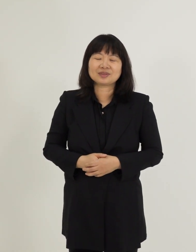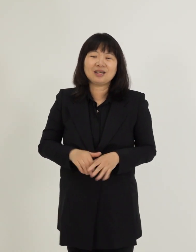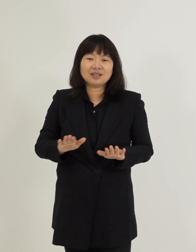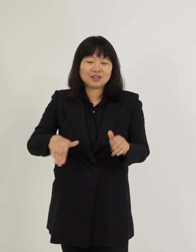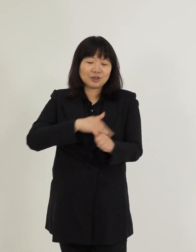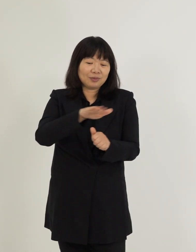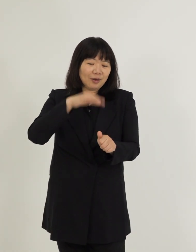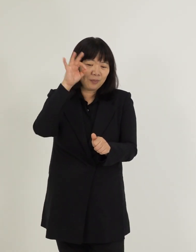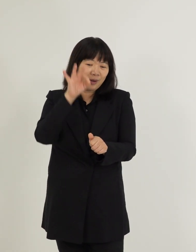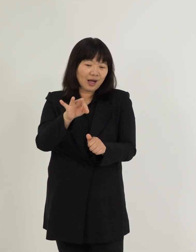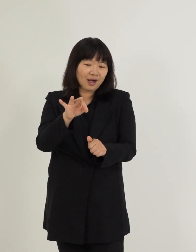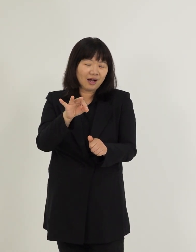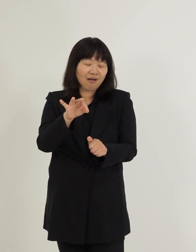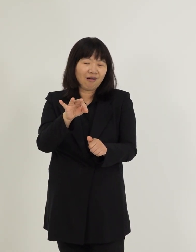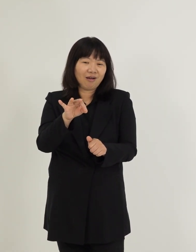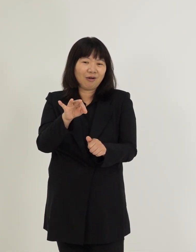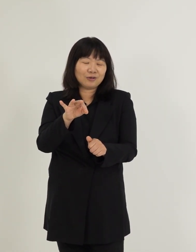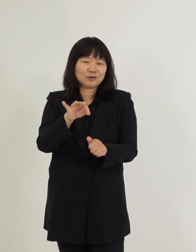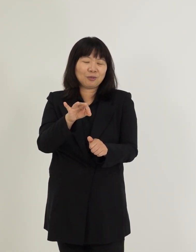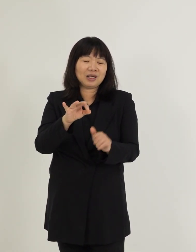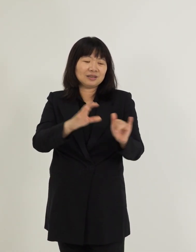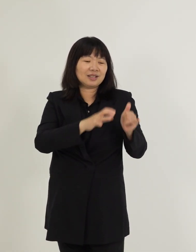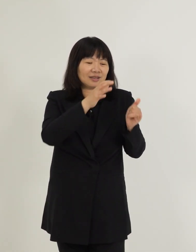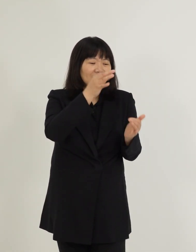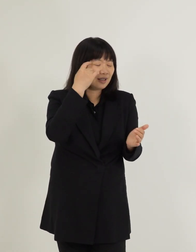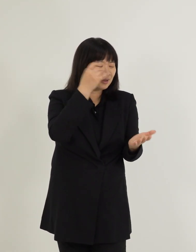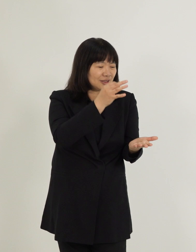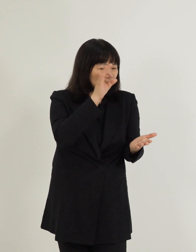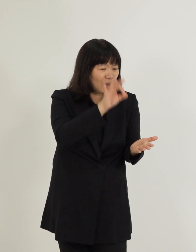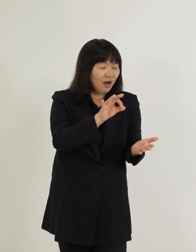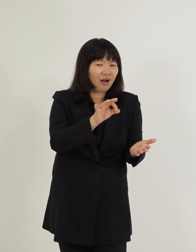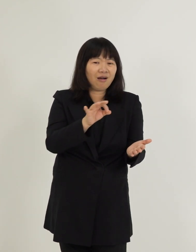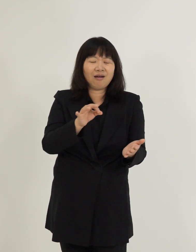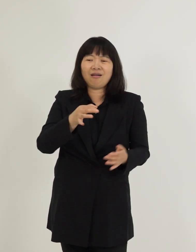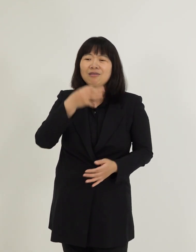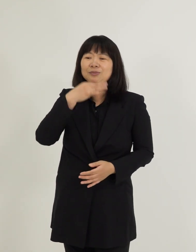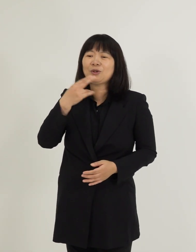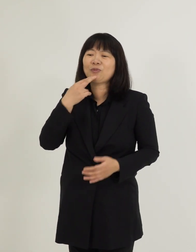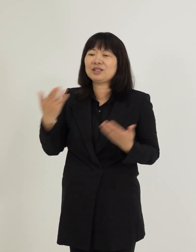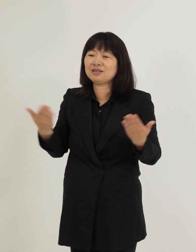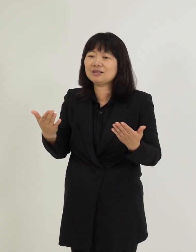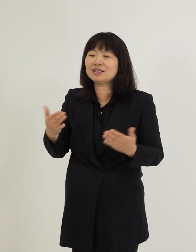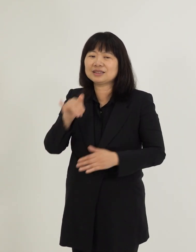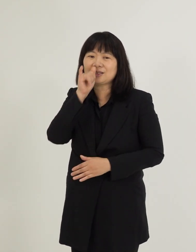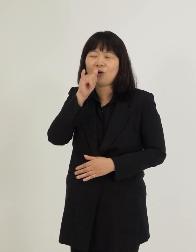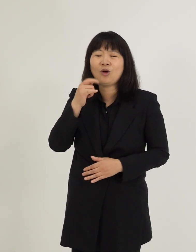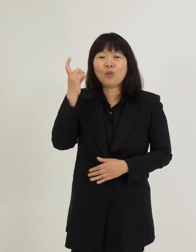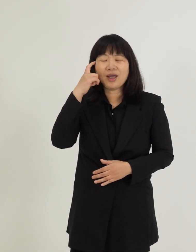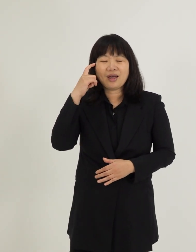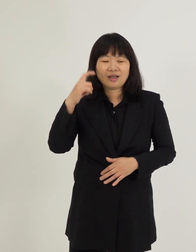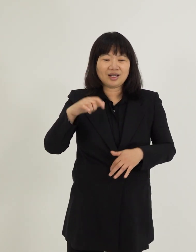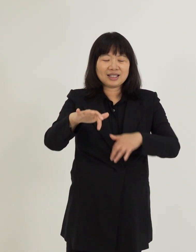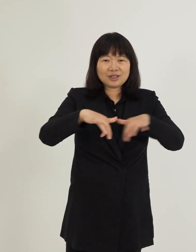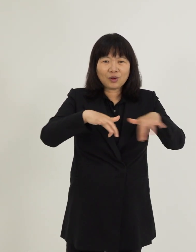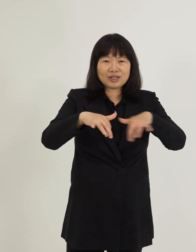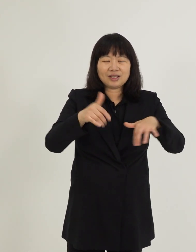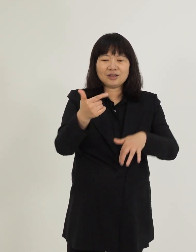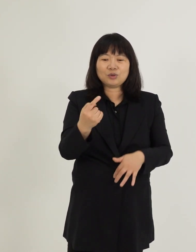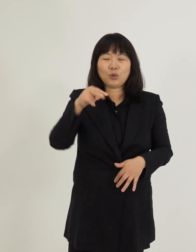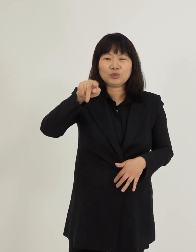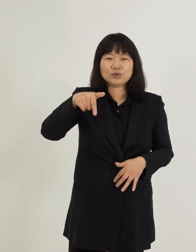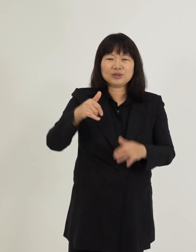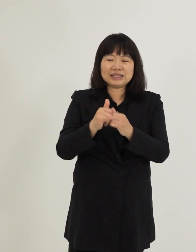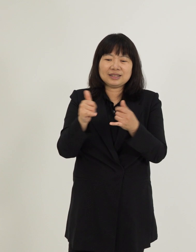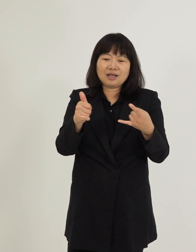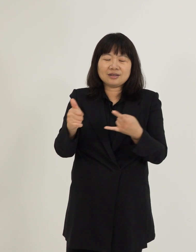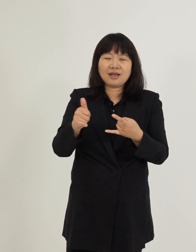일을 하는 친구들이 있어요. 쓸데없는 일. 그 노숙인들에게 바리스타 교육을